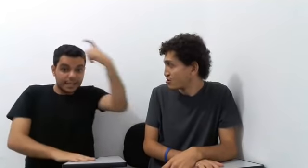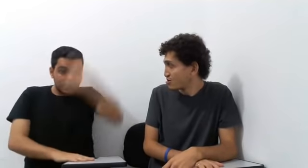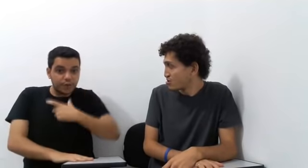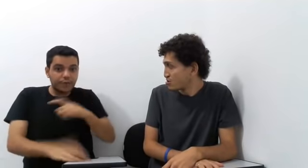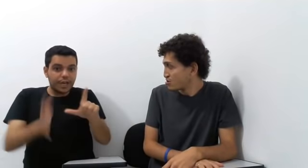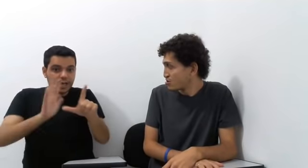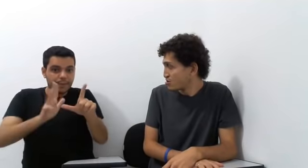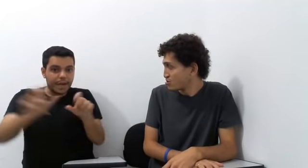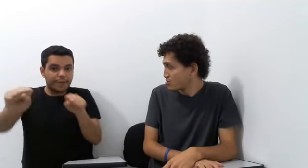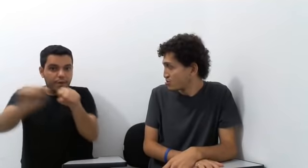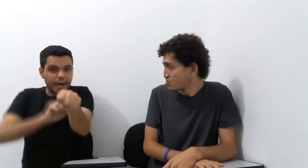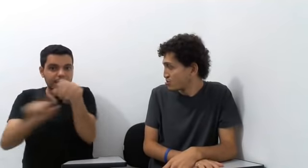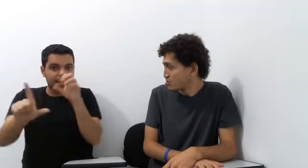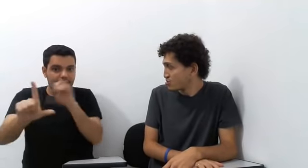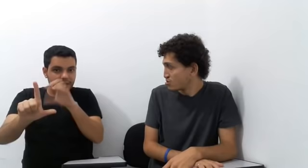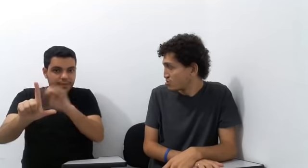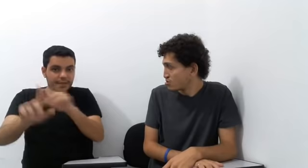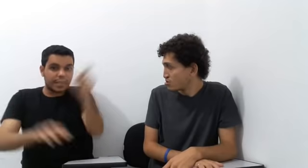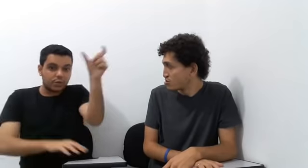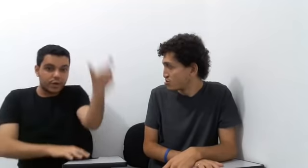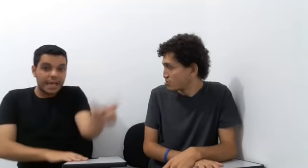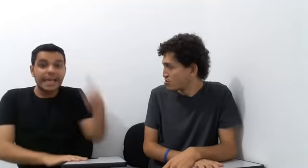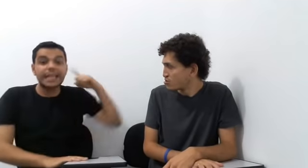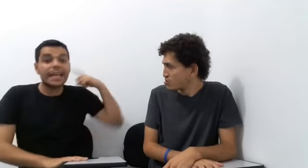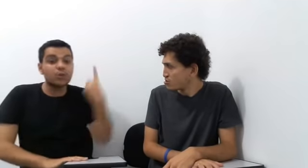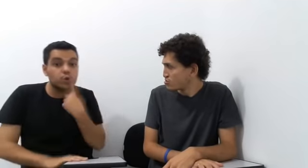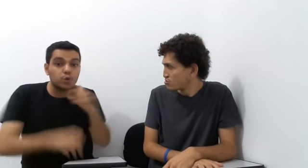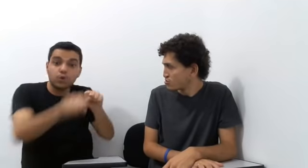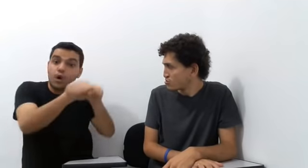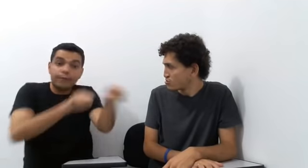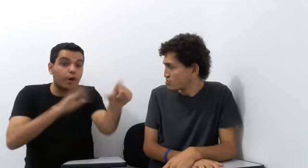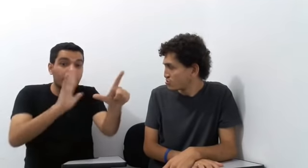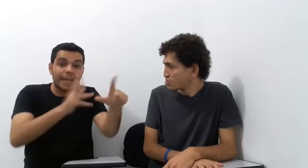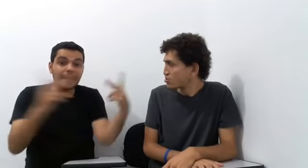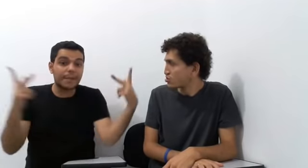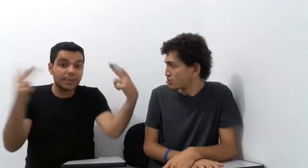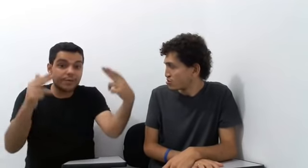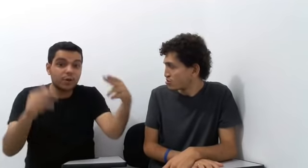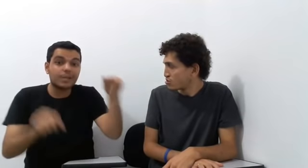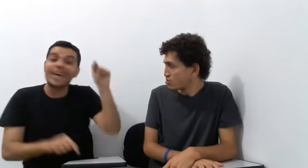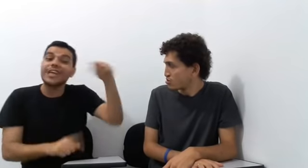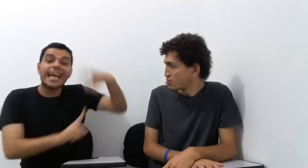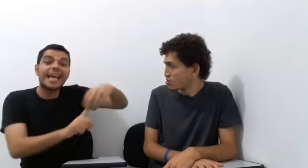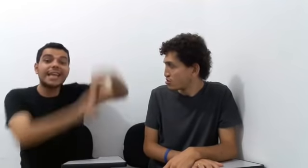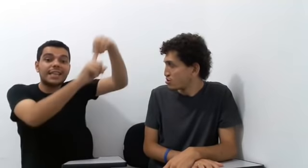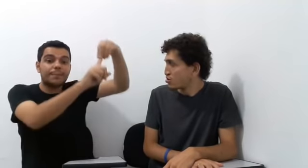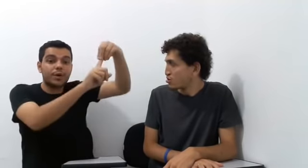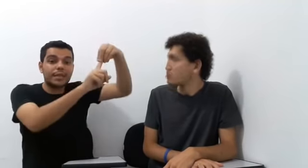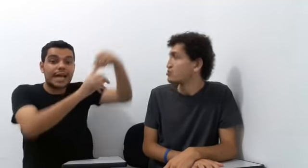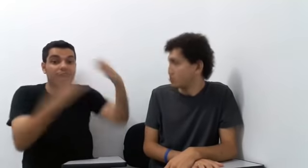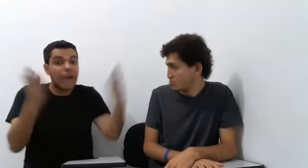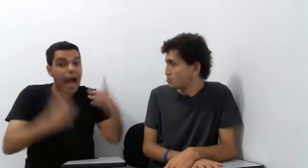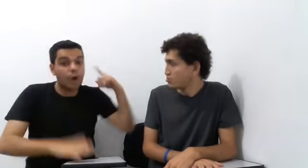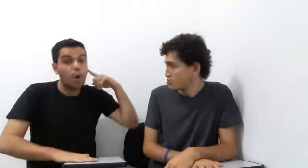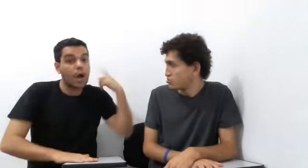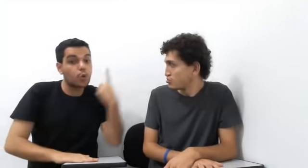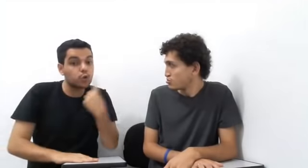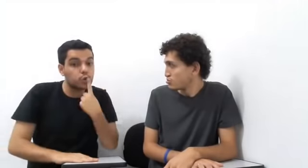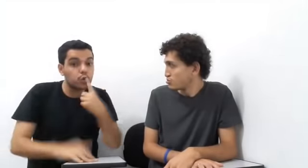se o Felipe é formado em letras de licenciatura e tem um surdo formado na mesma faculdade, ele tem prioridade. Agora, o surdo